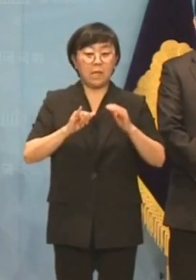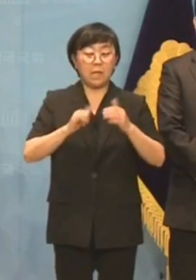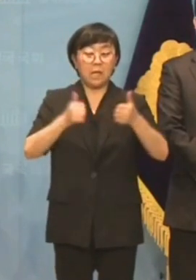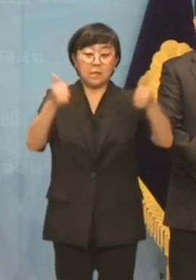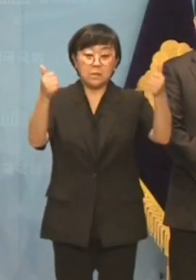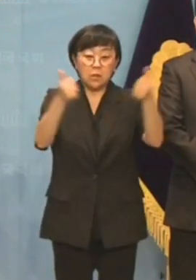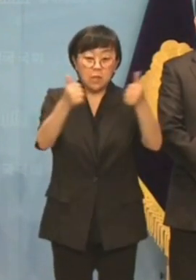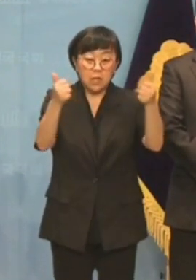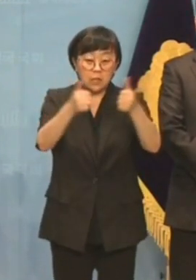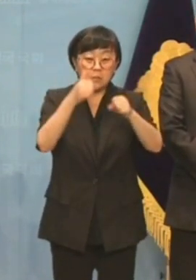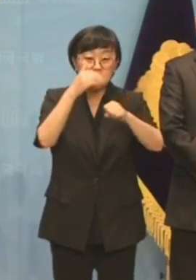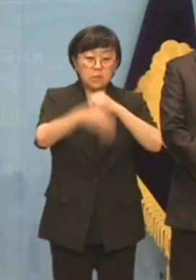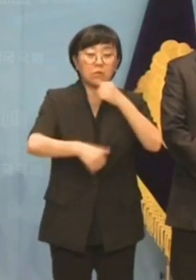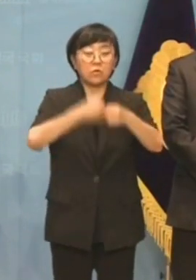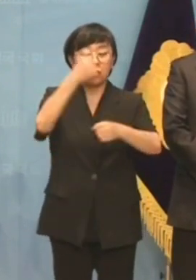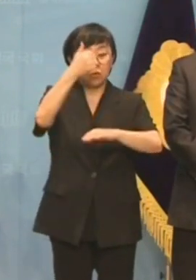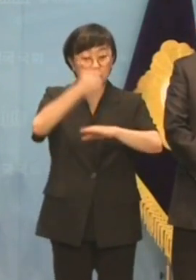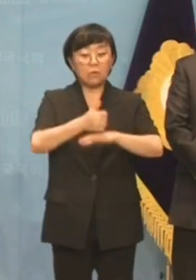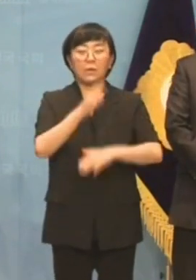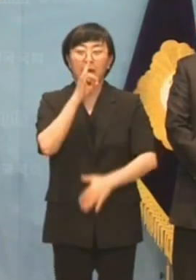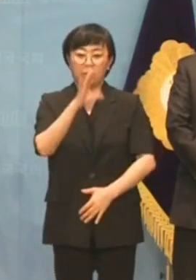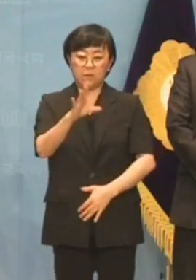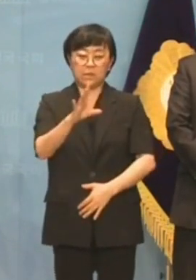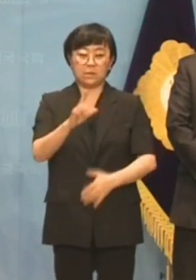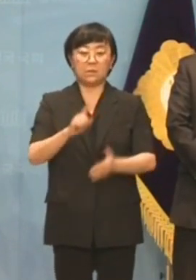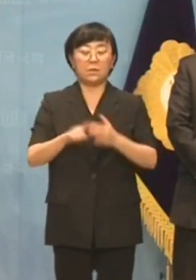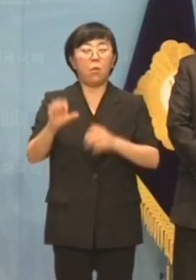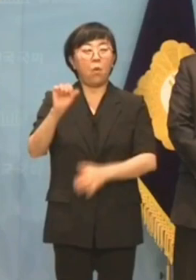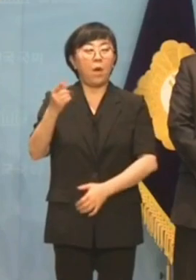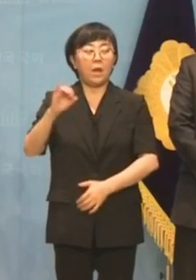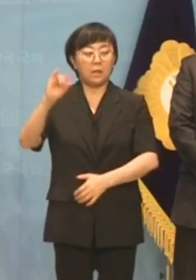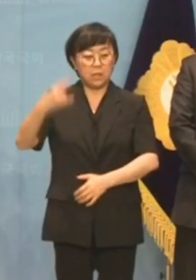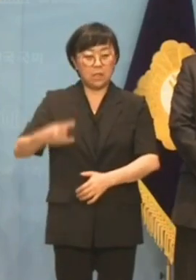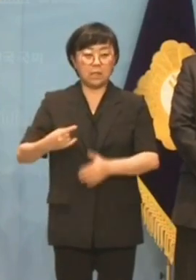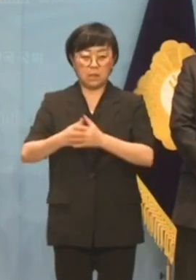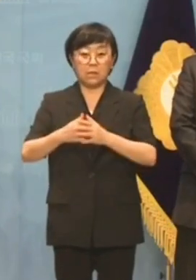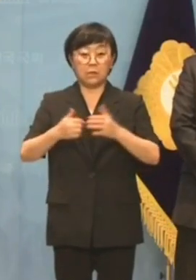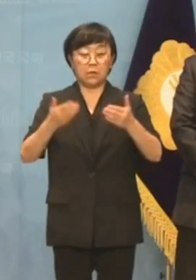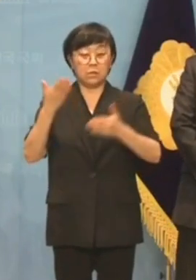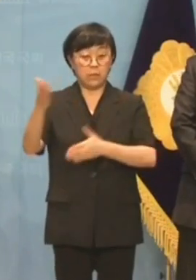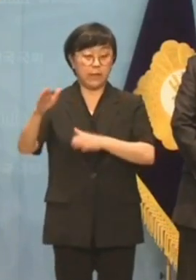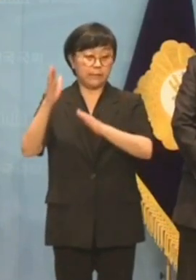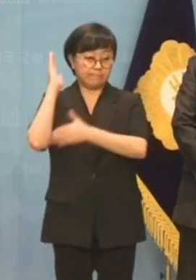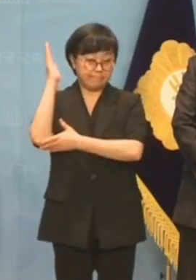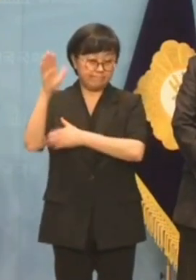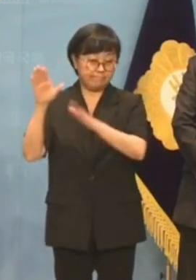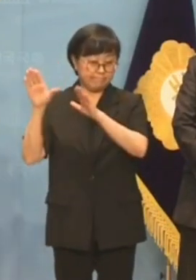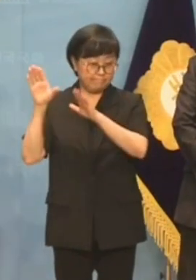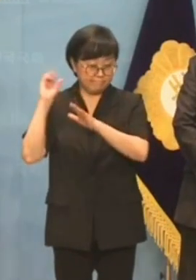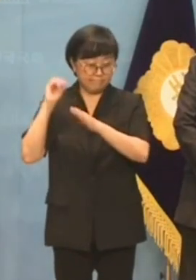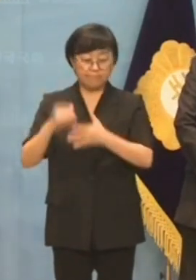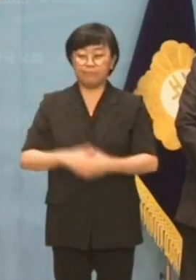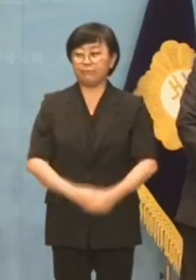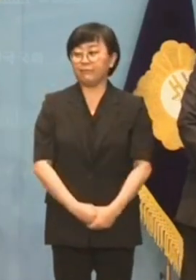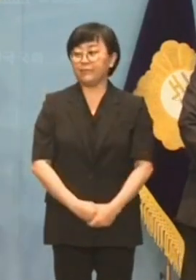한미정상회담마저 그렇게 만들 것입니까? 관련해서 우리 황희 의원님의 말씀 듣도록 하겠습니다.